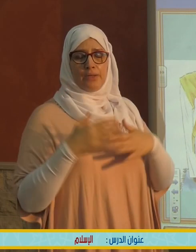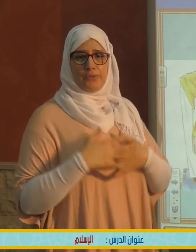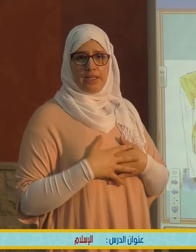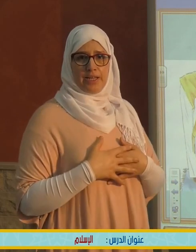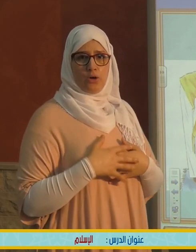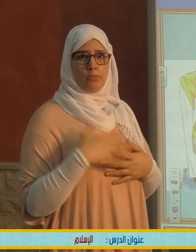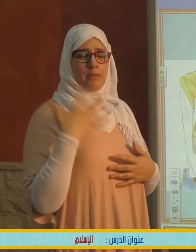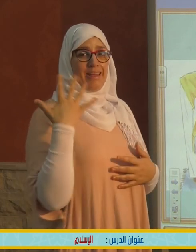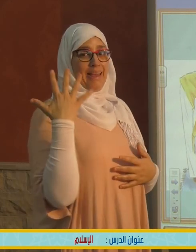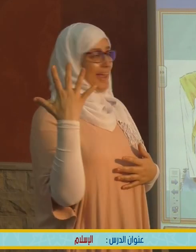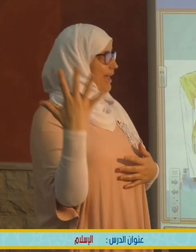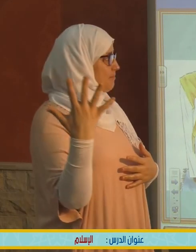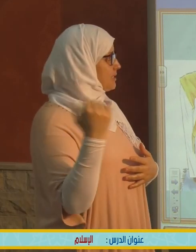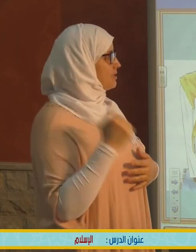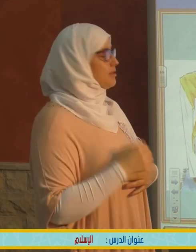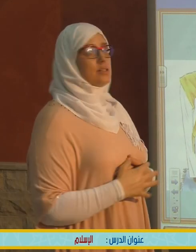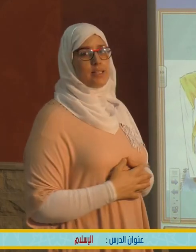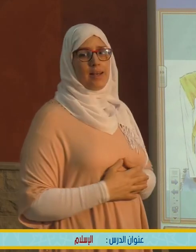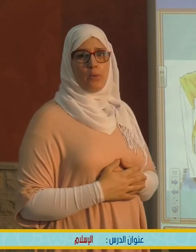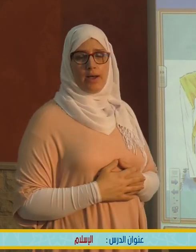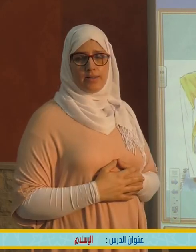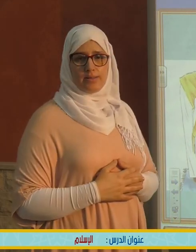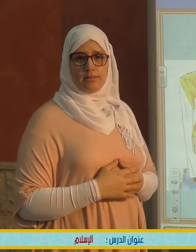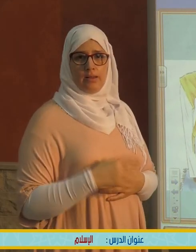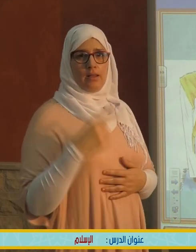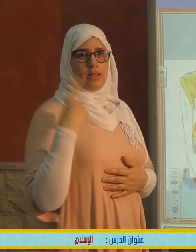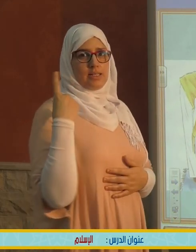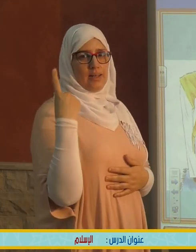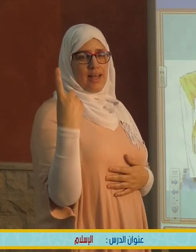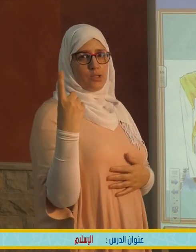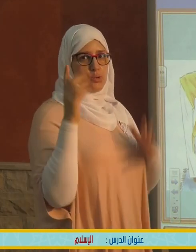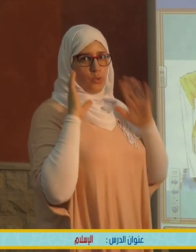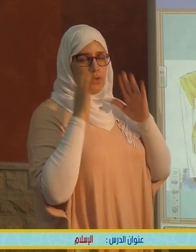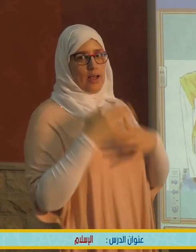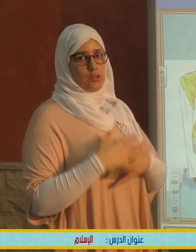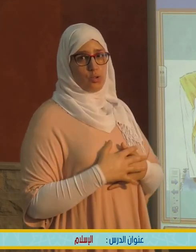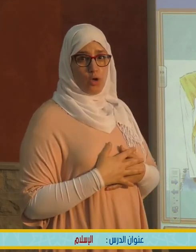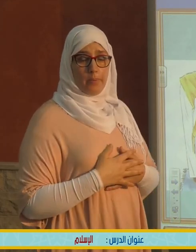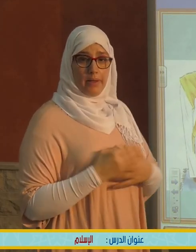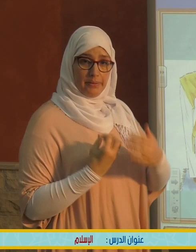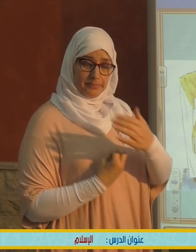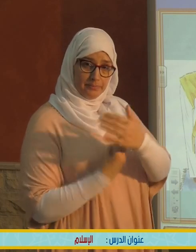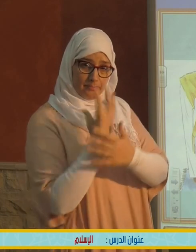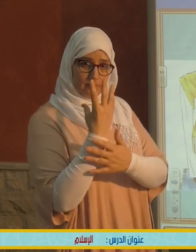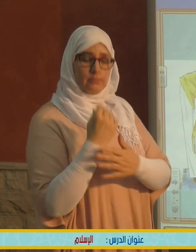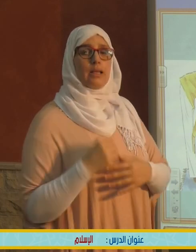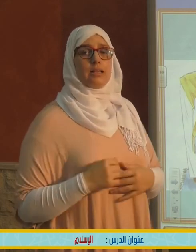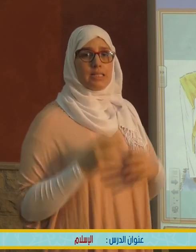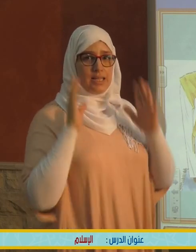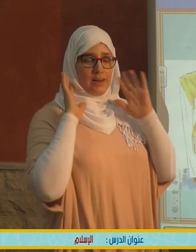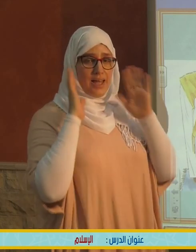نصلي في اليوم 5 صلوات: صلاة الصبح،